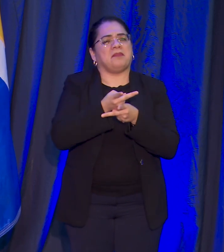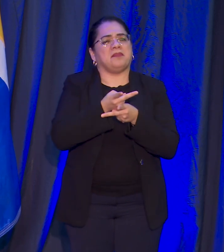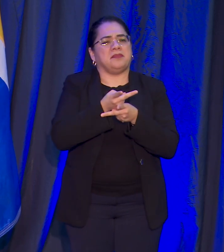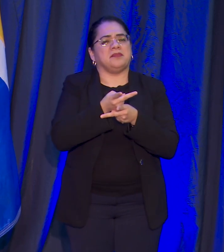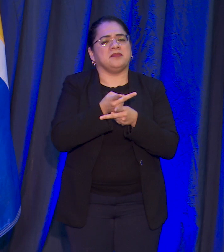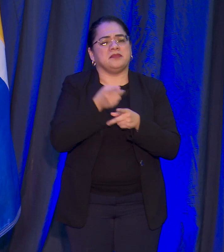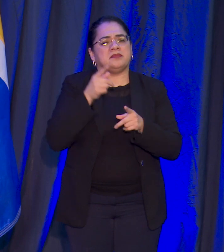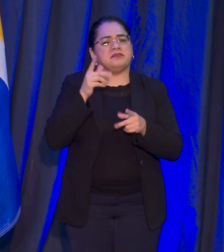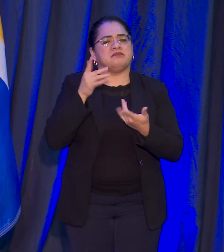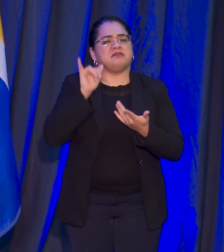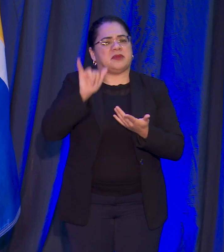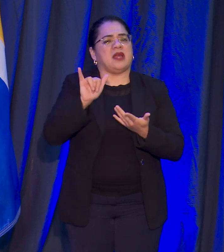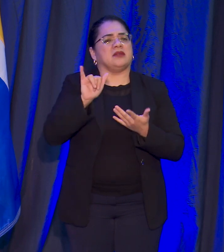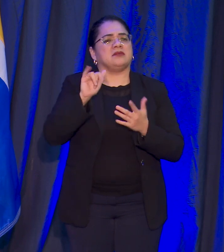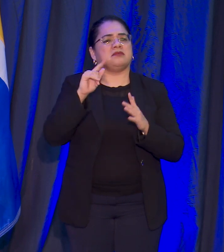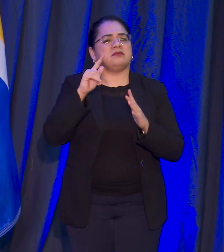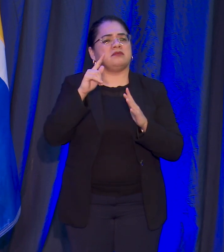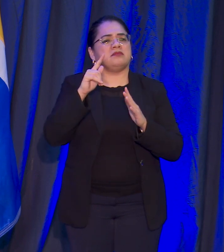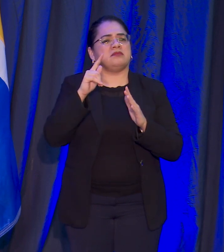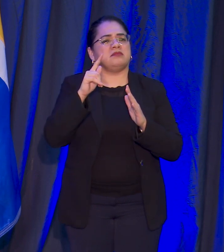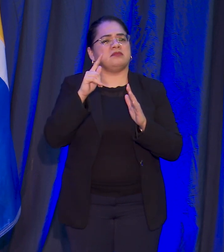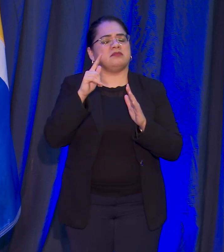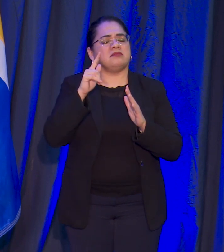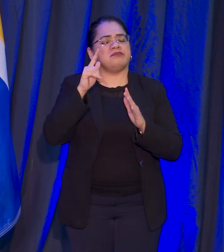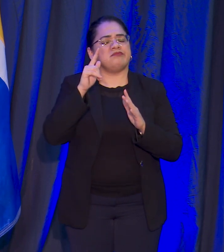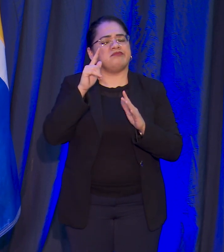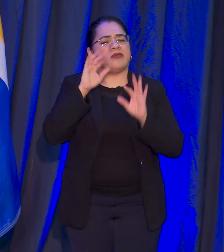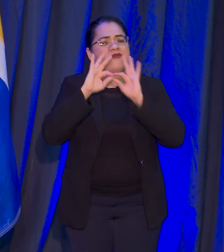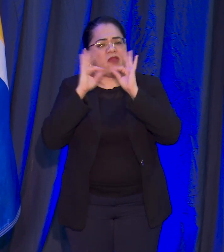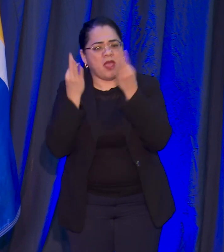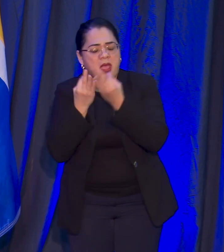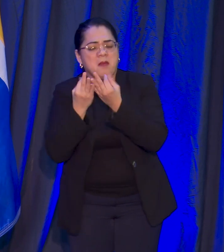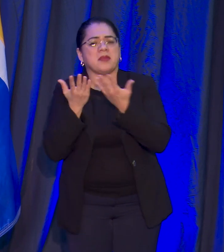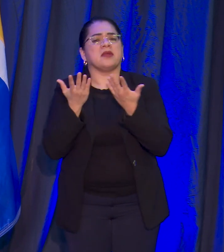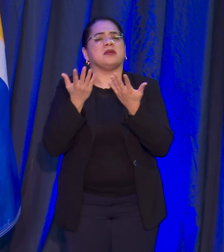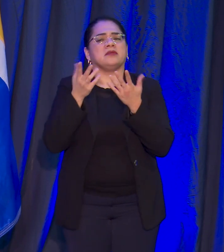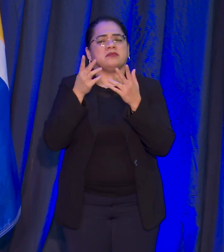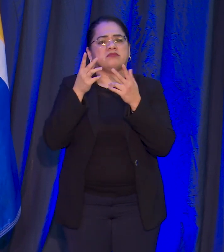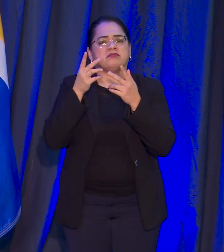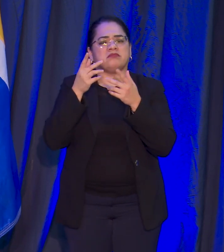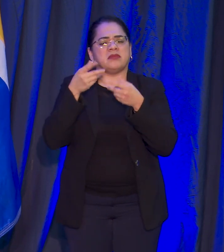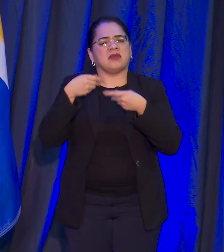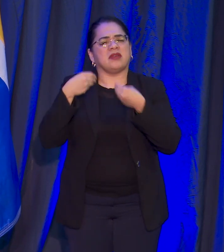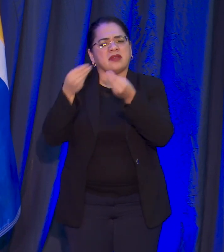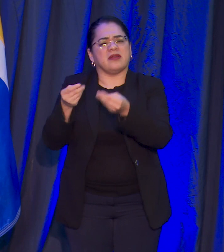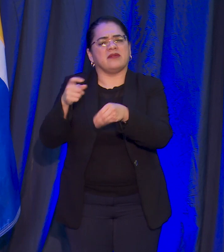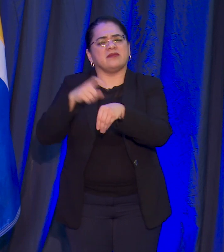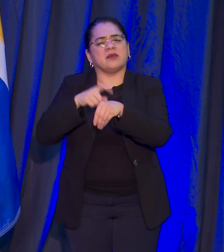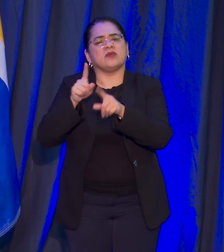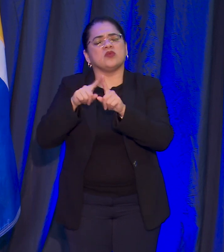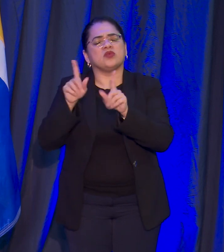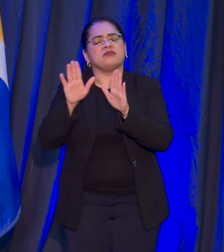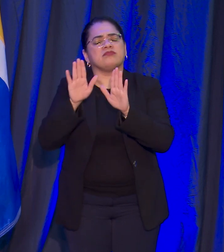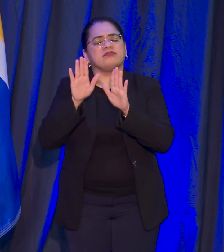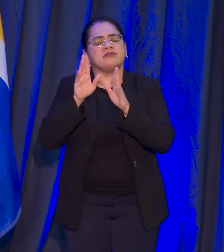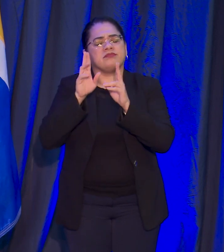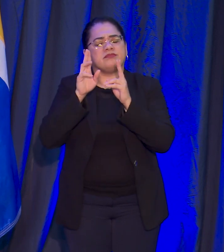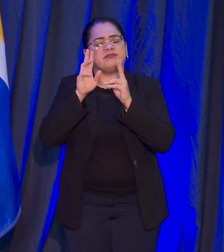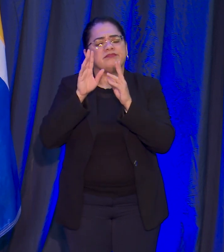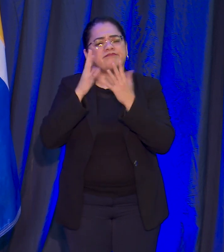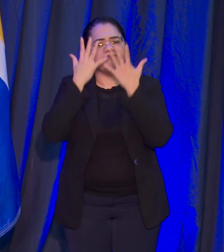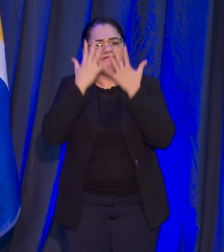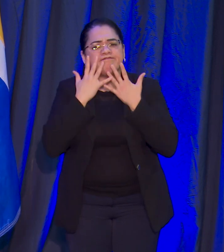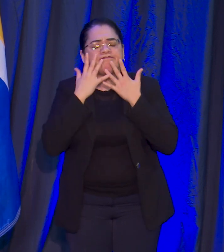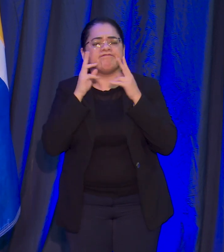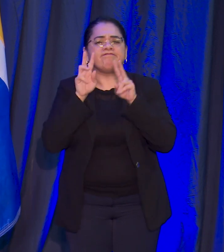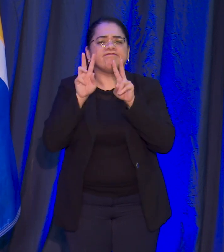de la persona y permitir que la familia tenga su luto. Seguimos comprometidos a poner fin a esta